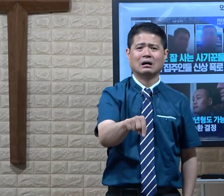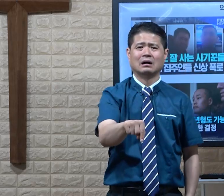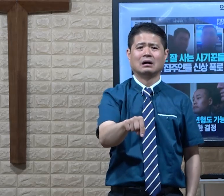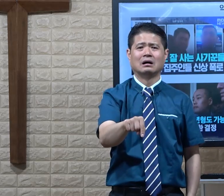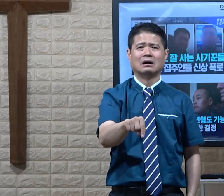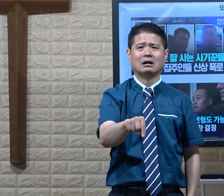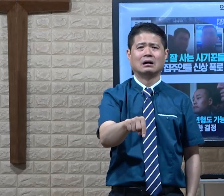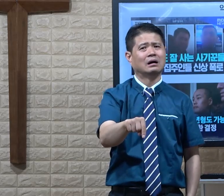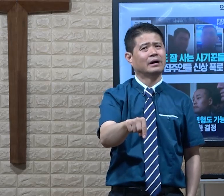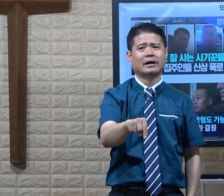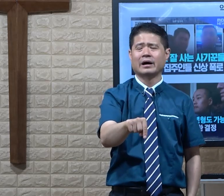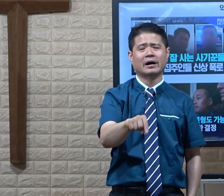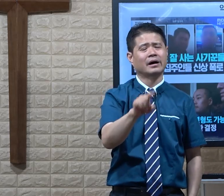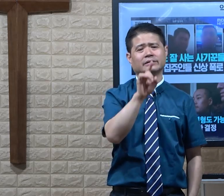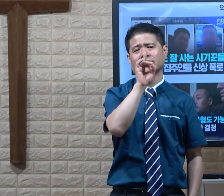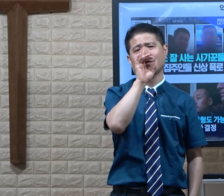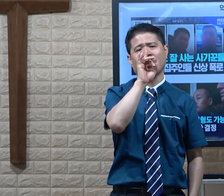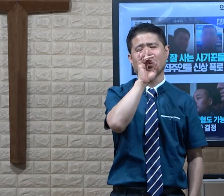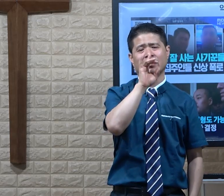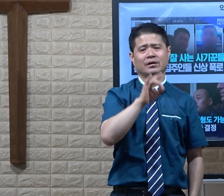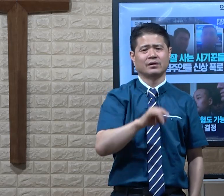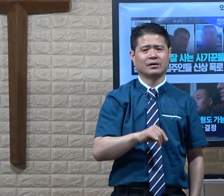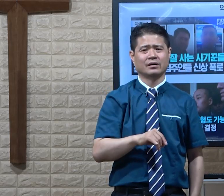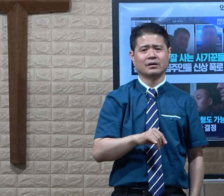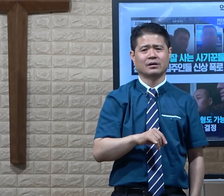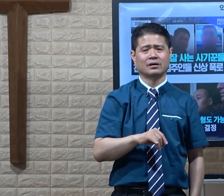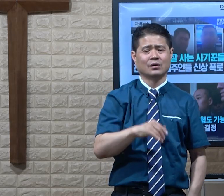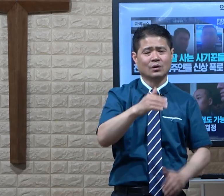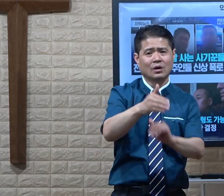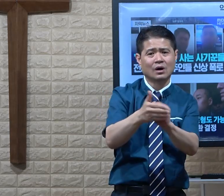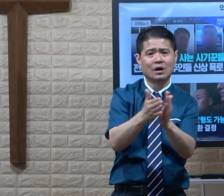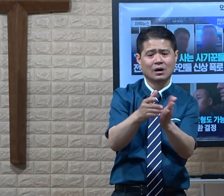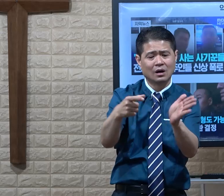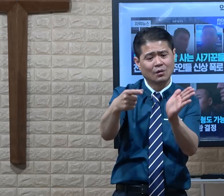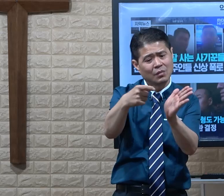이것이 가장 큰 오늘날의 현실인 것입니다.